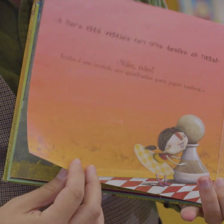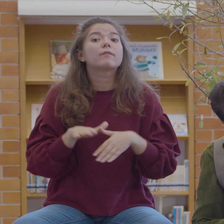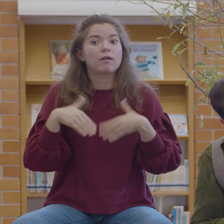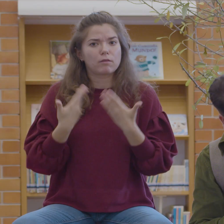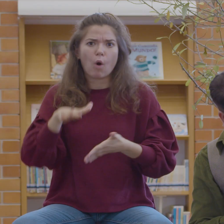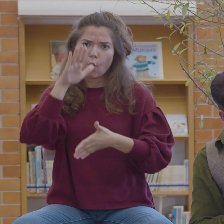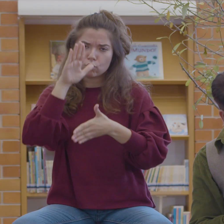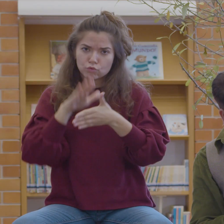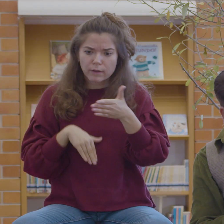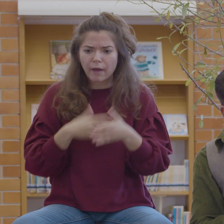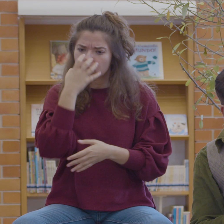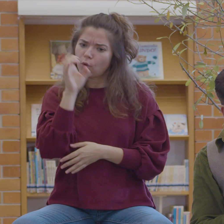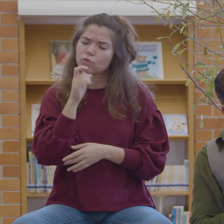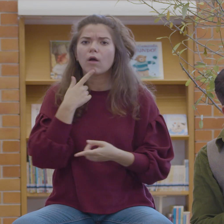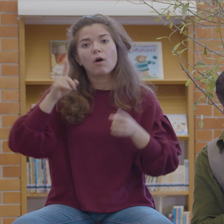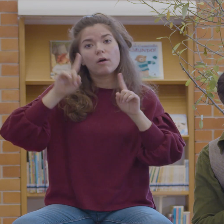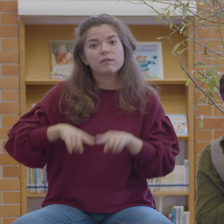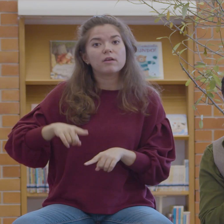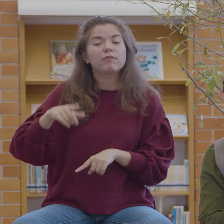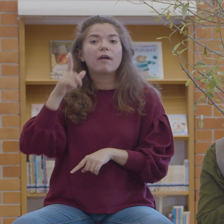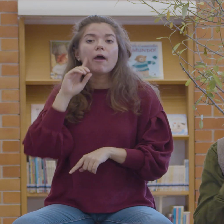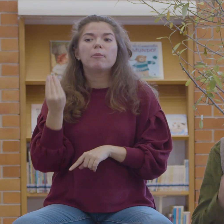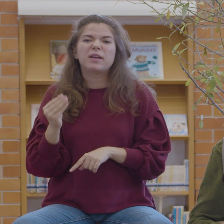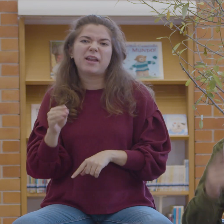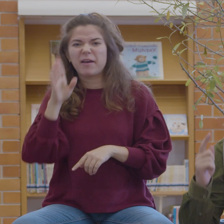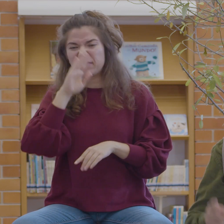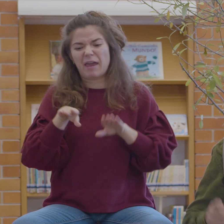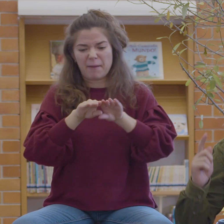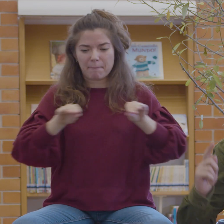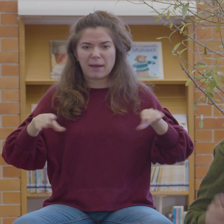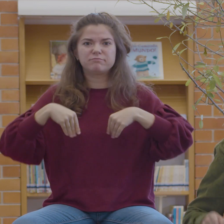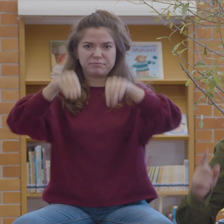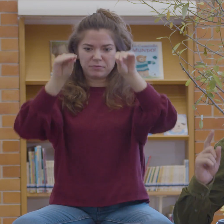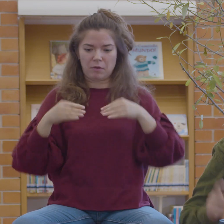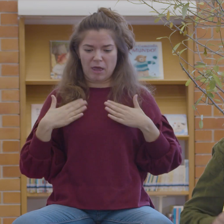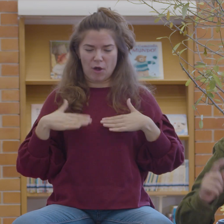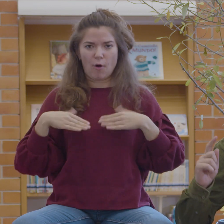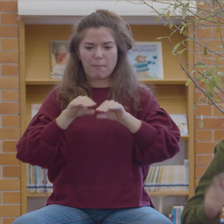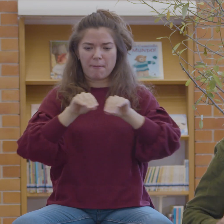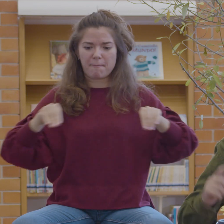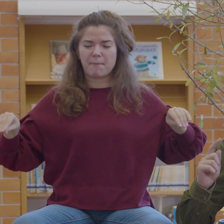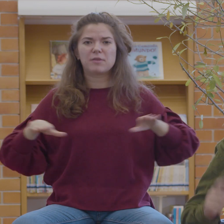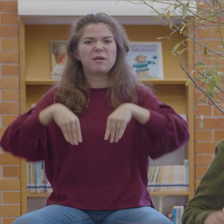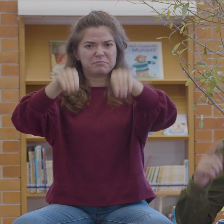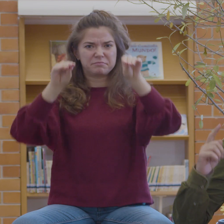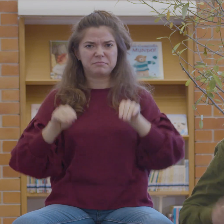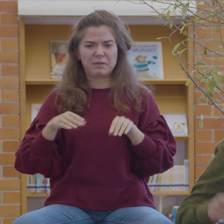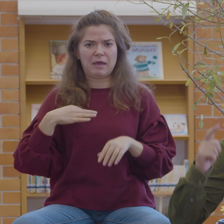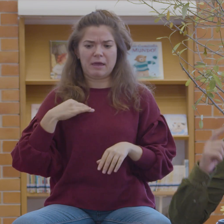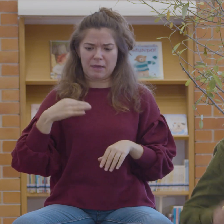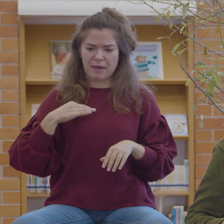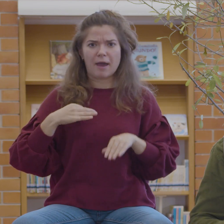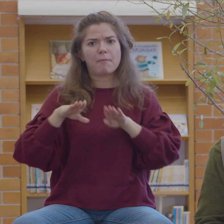Pois os colegas voltaram a gozar com ela. A Mara está vestida como a toalha de mesa. A Mara está vestida como a toalha